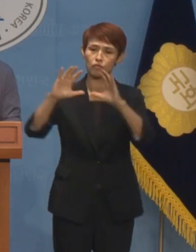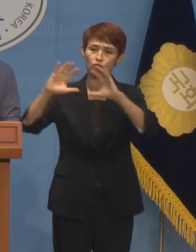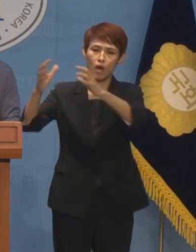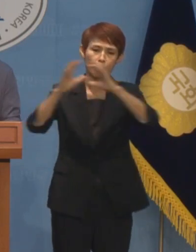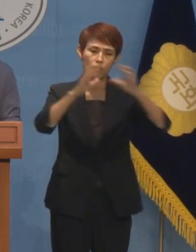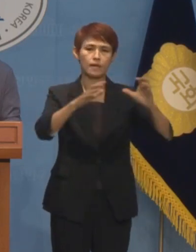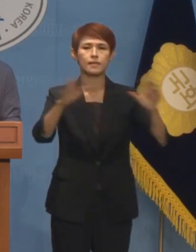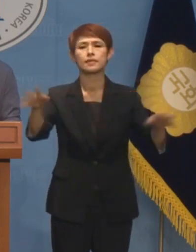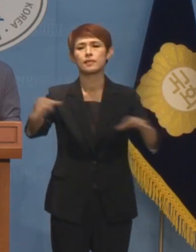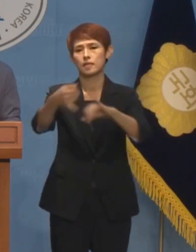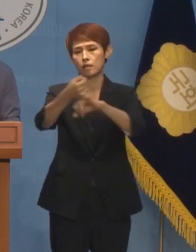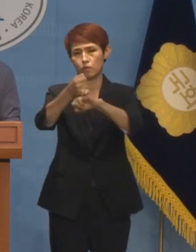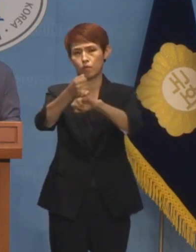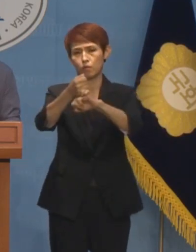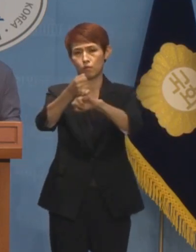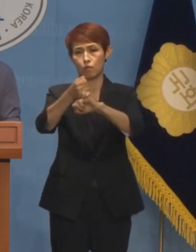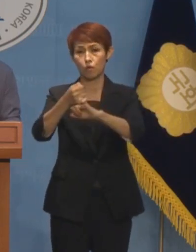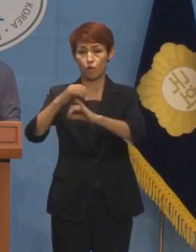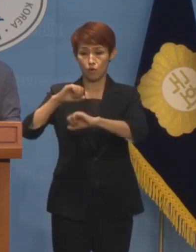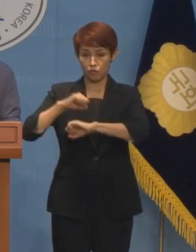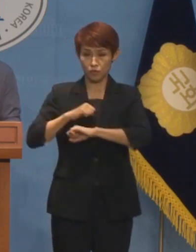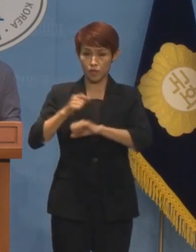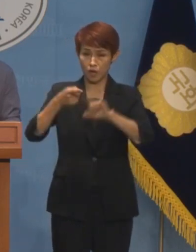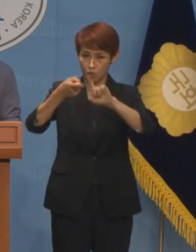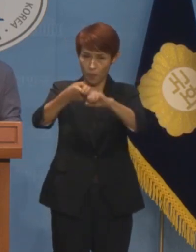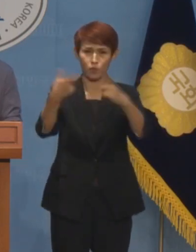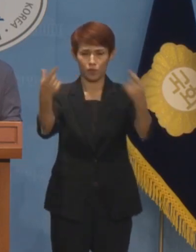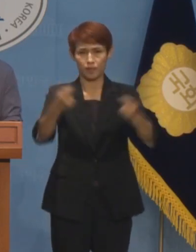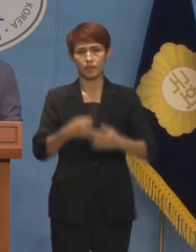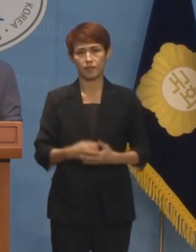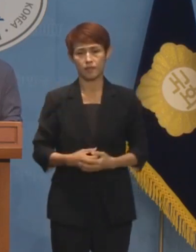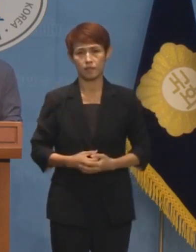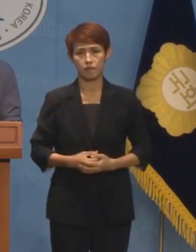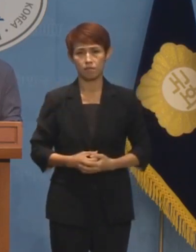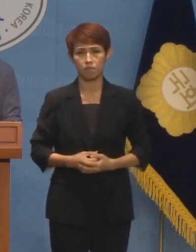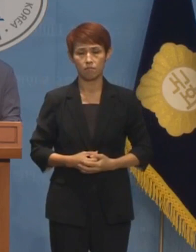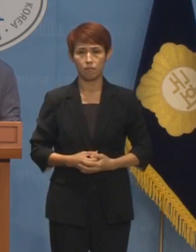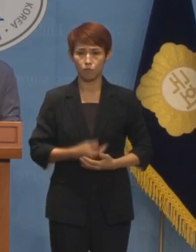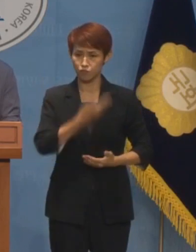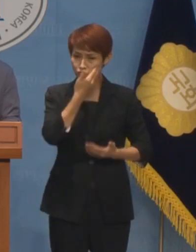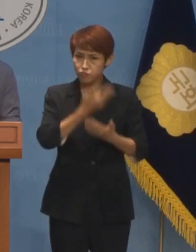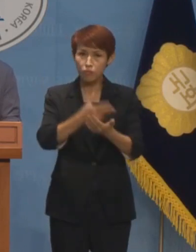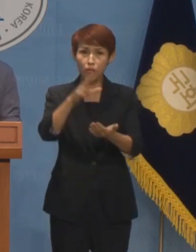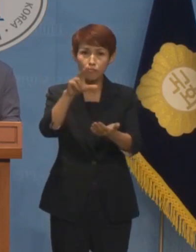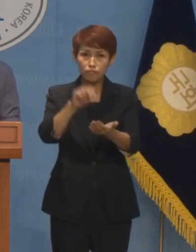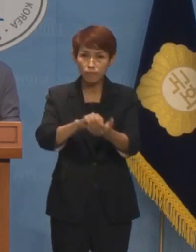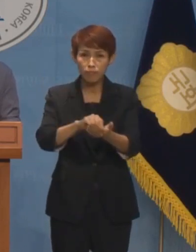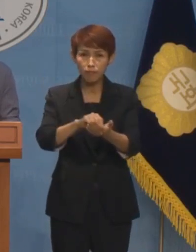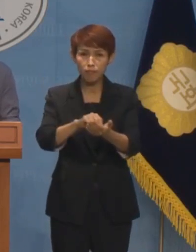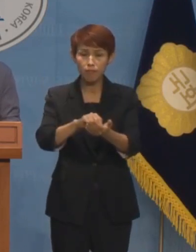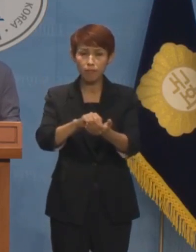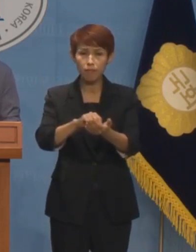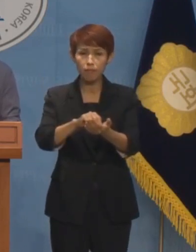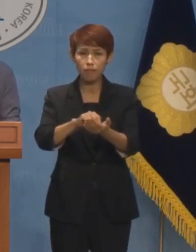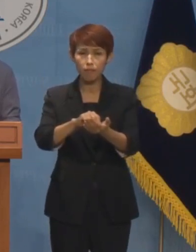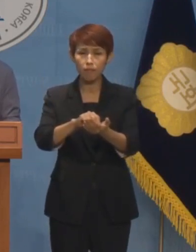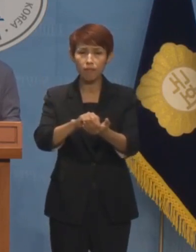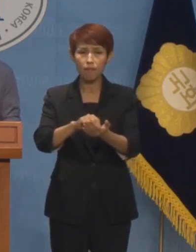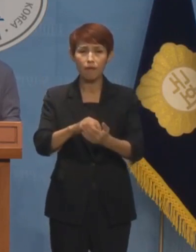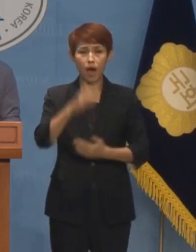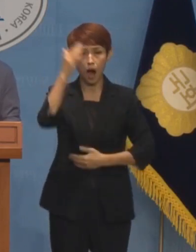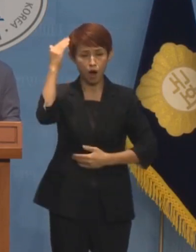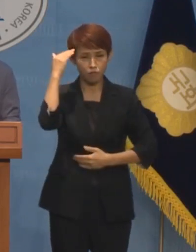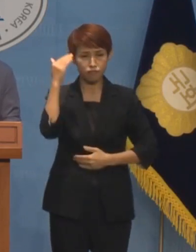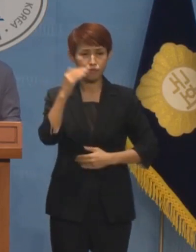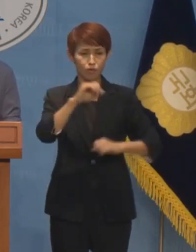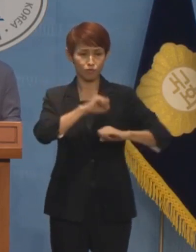약속으로 사실상 군사동맹과 다르지 않습니다. 이토록 중차대하고 민감한 문제에 대하여 우리나라의